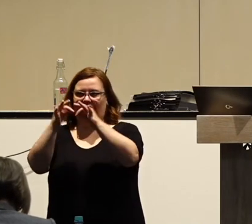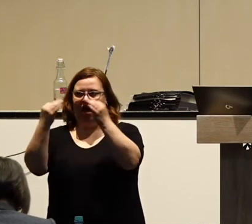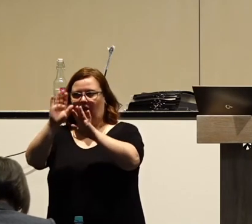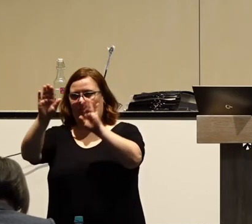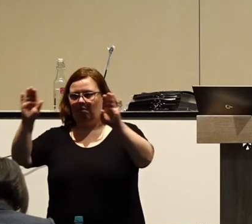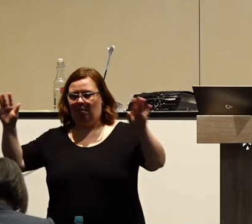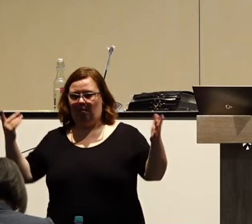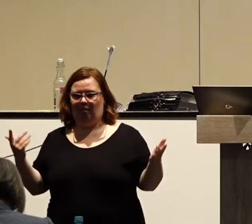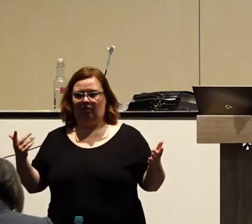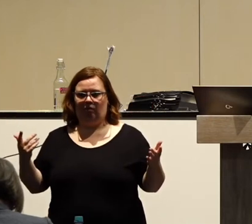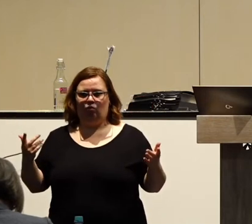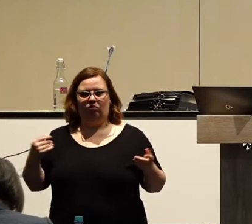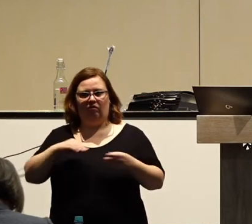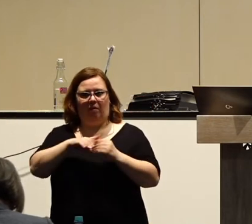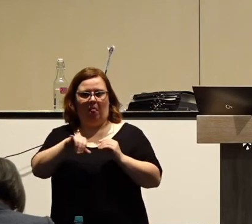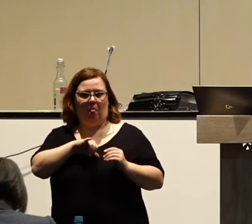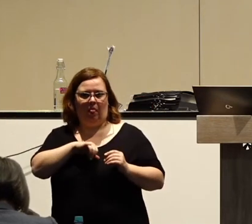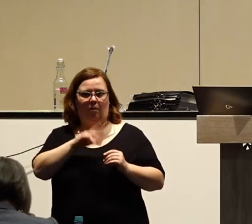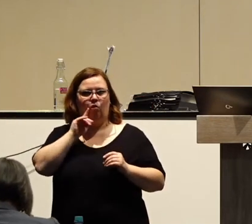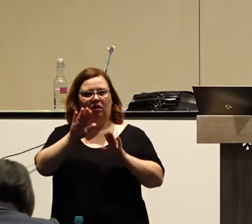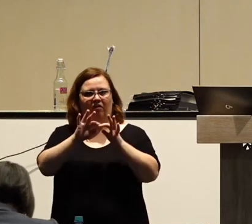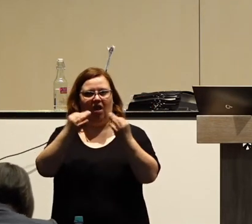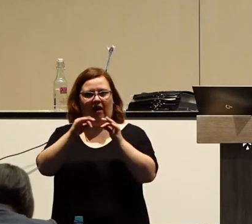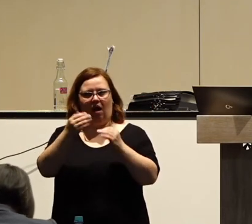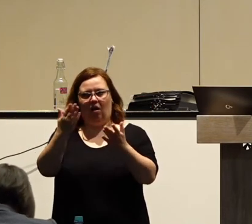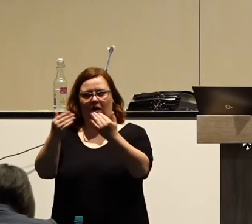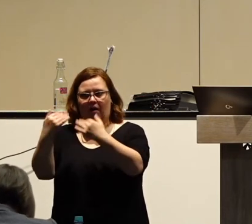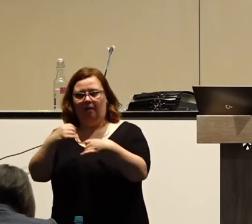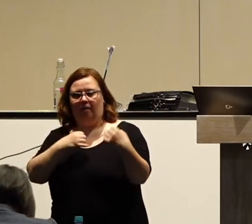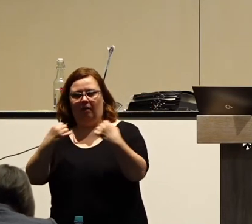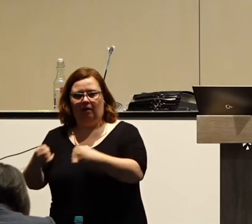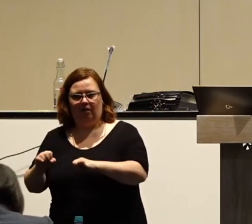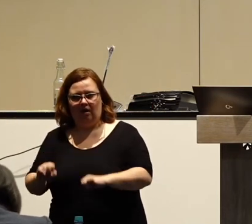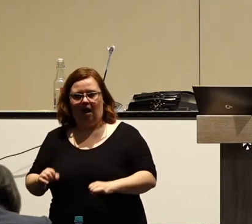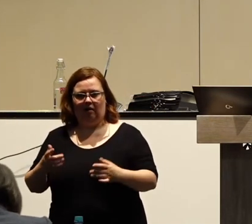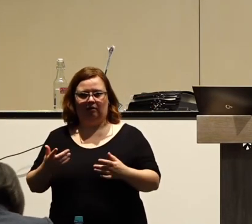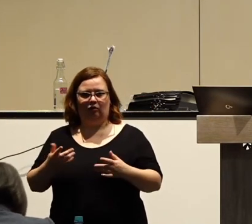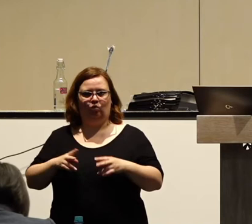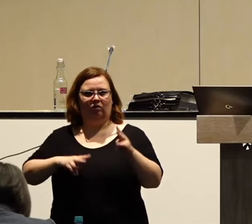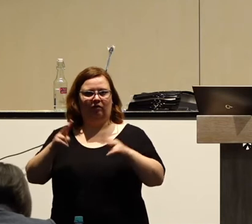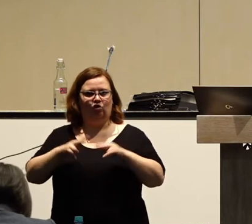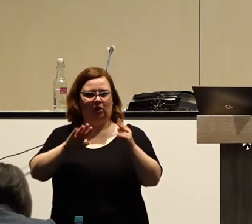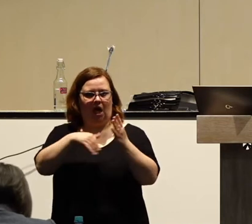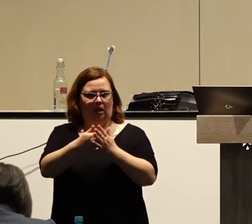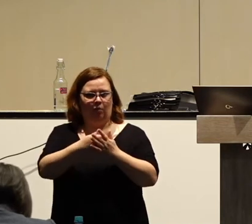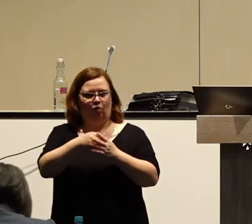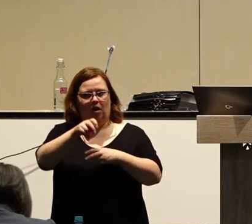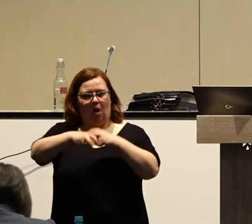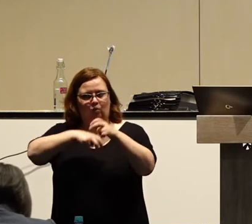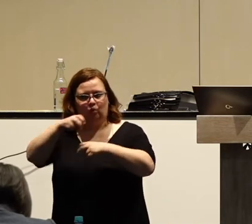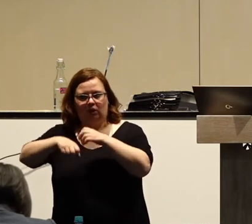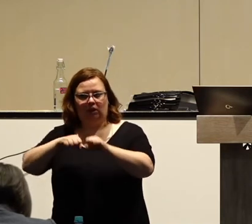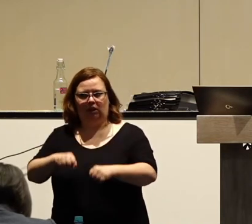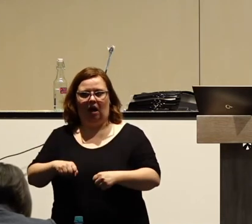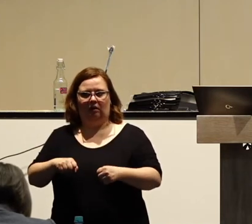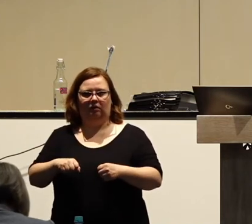und jede interessierte Familie kann sich von diesen Flyern welche mitnehmen und sie können die verschiedensten Angebote wahrnehmen.